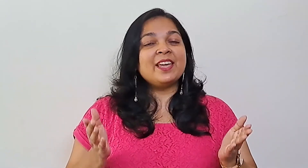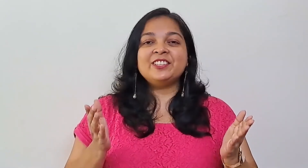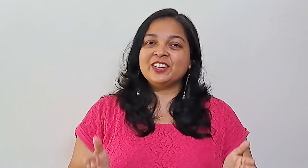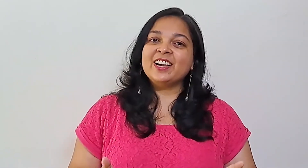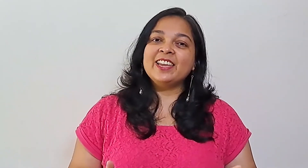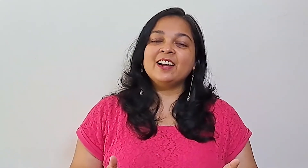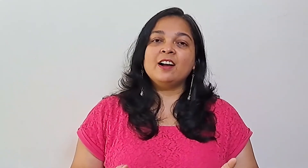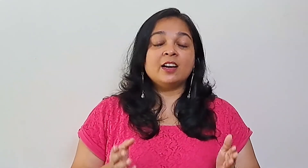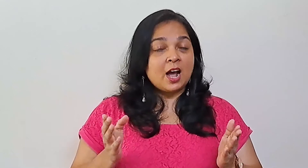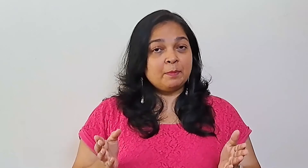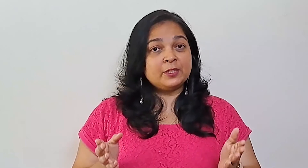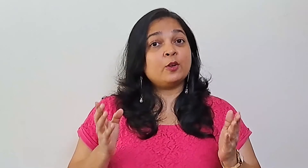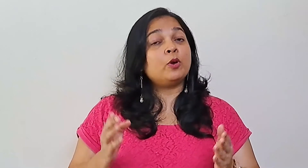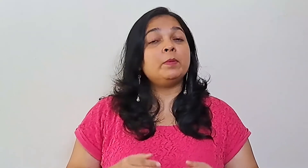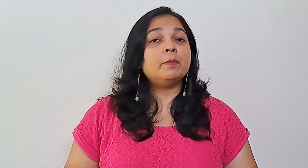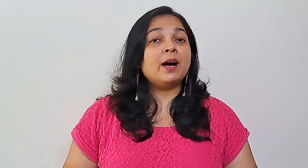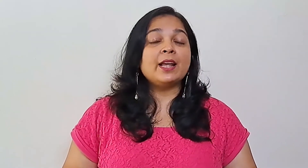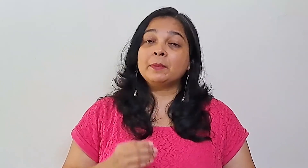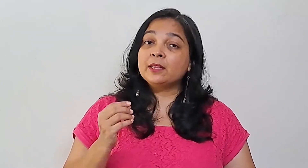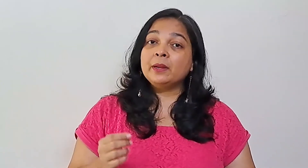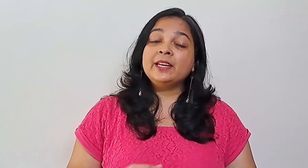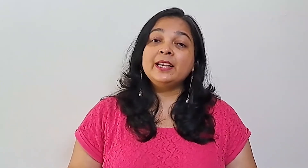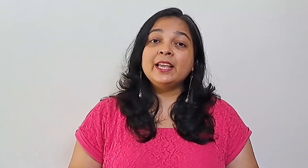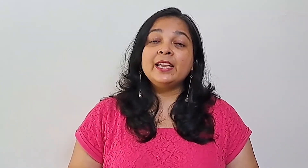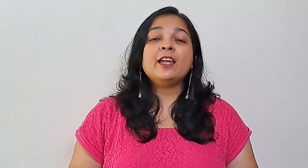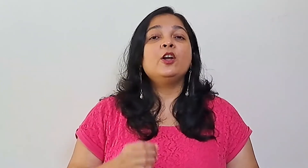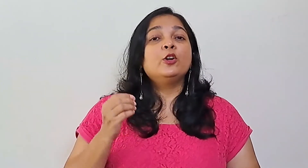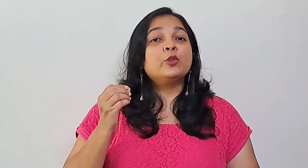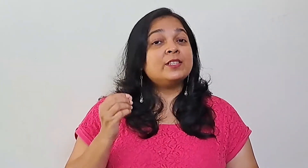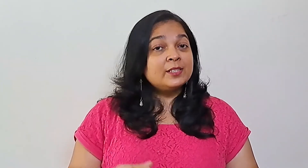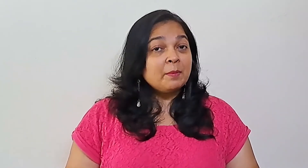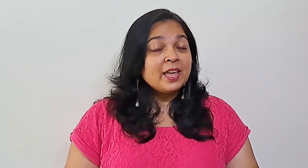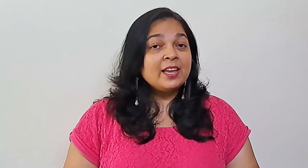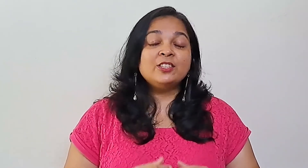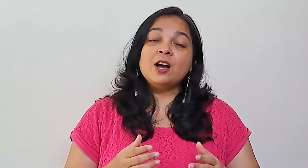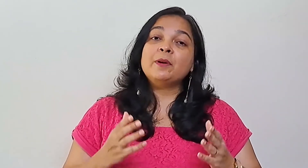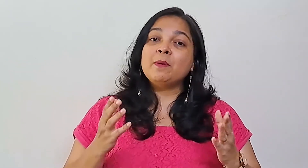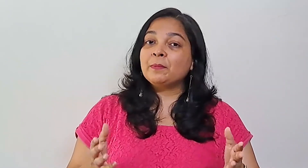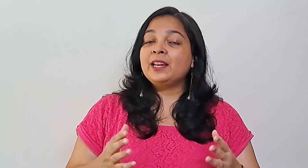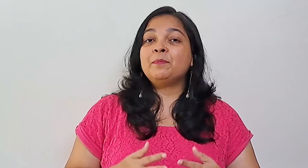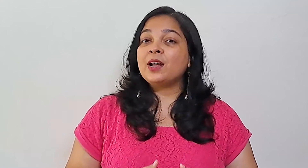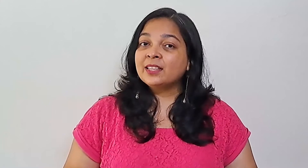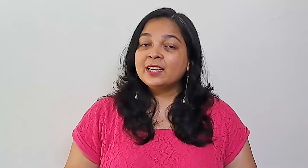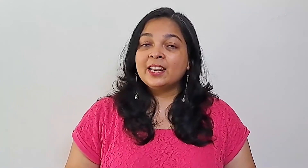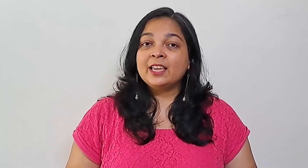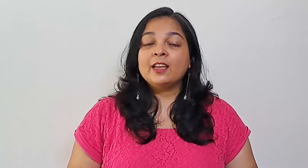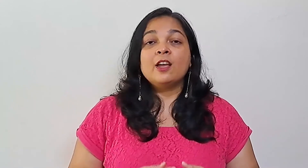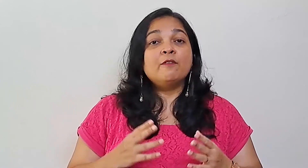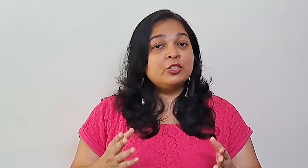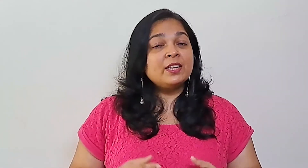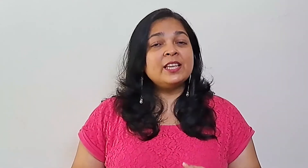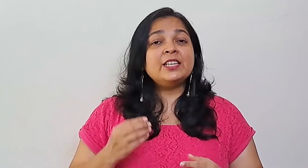ਇਹ ਸਮੇਂ ਚੰਗਾਈ ਦਾ ਤੇ ਤੁਸੀਂ ਤੁਹਾਡੇ ਵਿੱਚ ਕੋਈ ਵੀ ਬਿਮਾਰ ਆ, ਉਹਨਾਂ ਦੀ ਤਬੀਅਤ ਠੀਕ ਨਹੀਂ ਹੈ ਤੇ ਇਹ ਸਮੇਂ ਆ ਜਿੱਥੇ ਅਸੀਂ ਤੁਹਾਡੇ ਲਈ ਪ੍ਰਾਰਥਨਾ